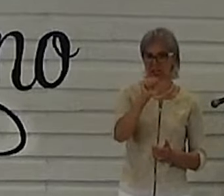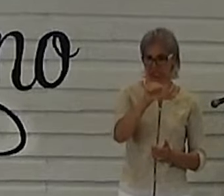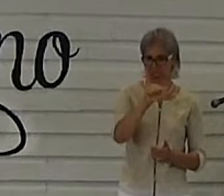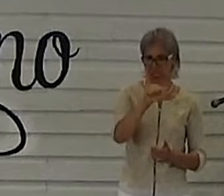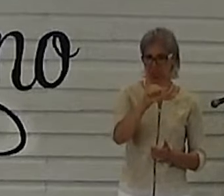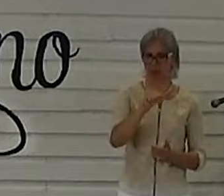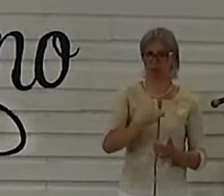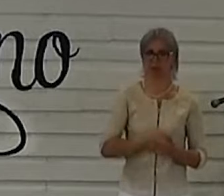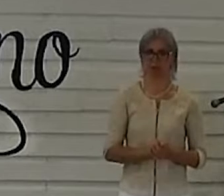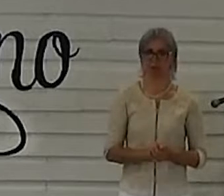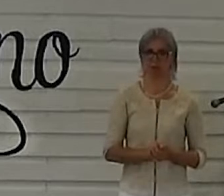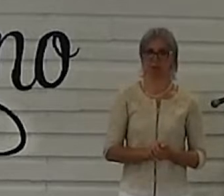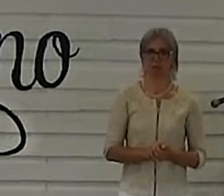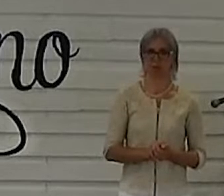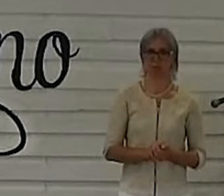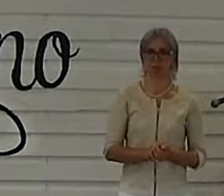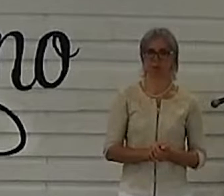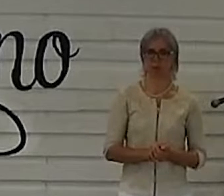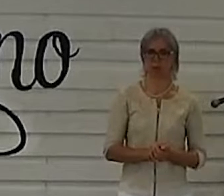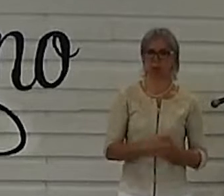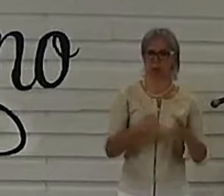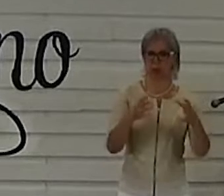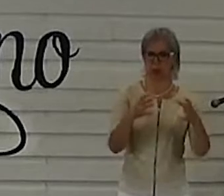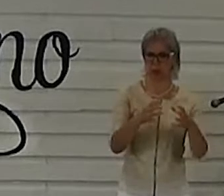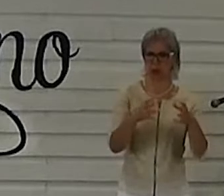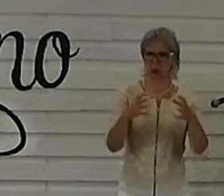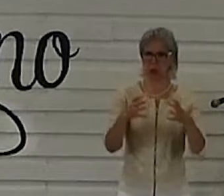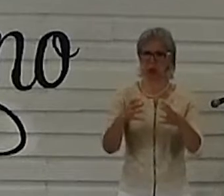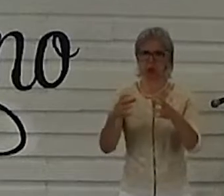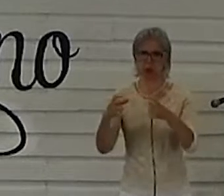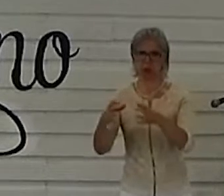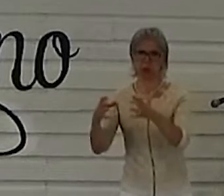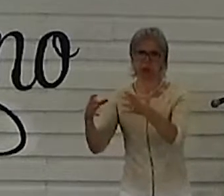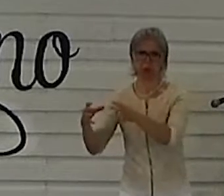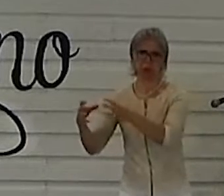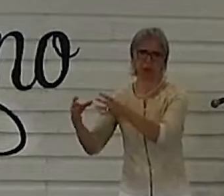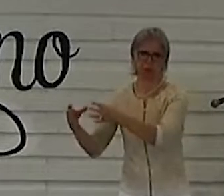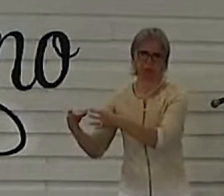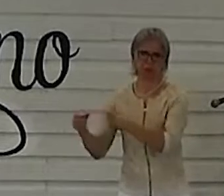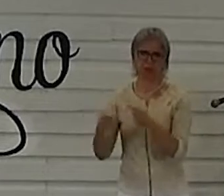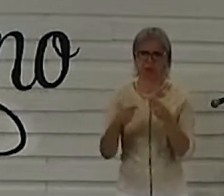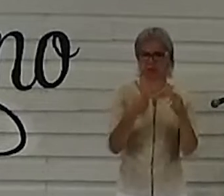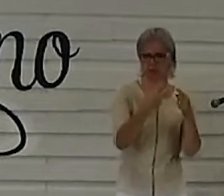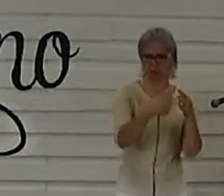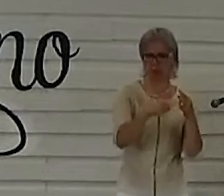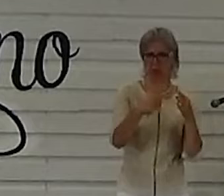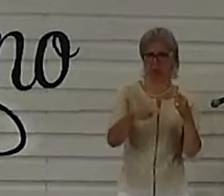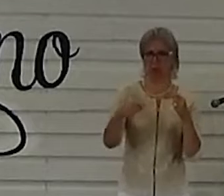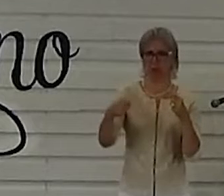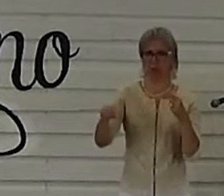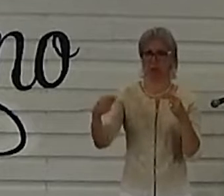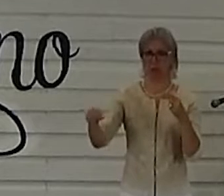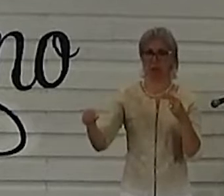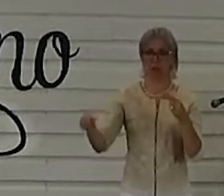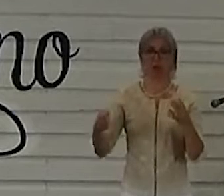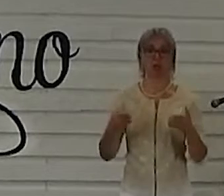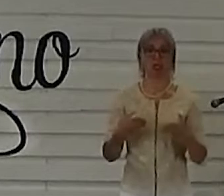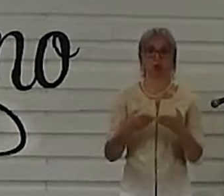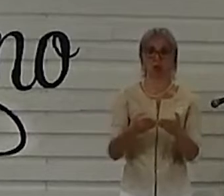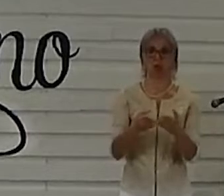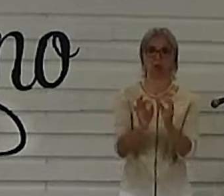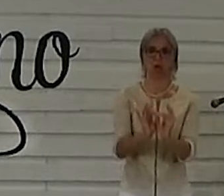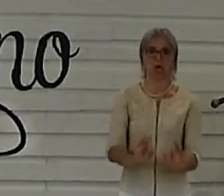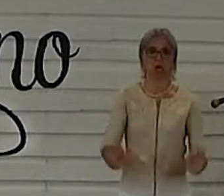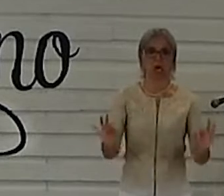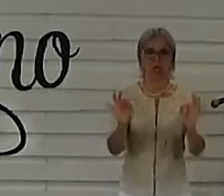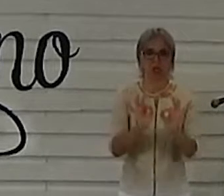cosa ha messo? Comunque alcuni... altre istituzioni, ma è citata la Chiesa Cristiana Evangelica